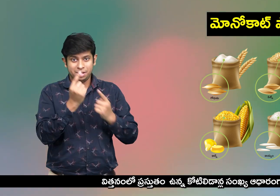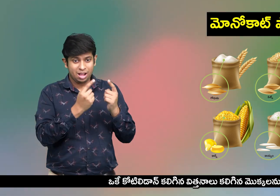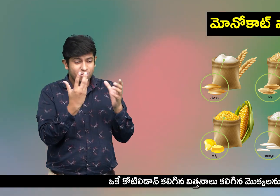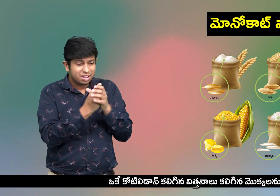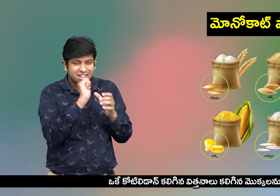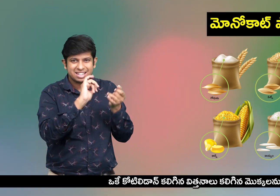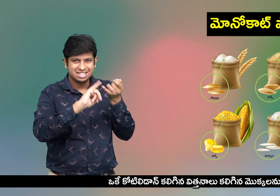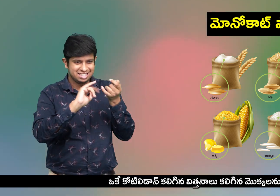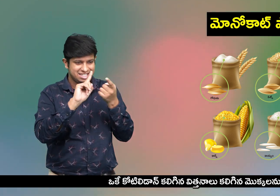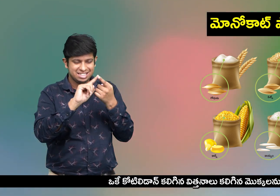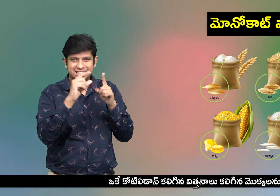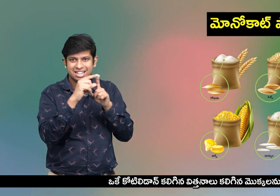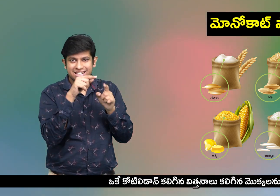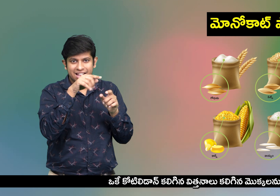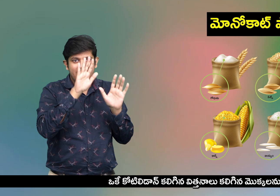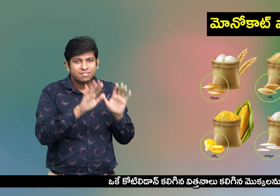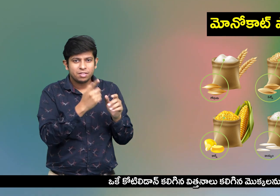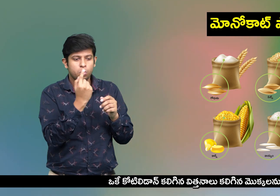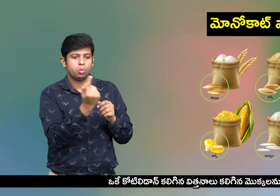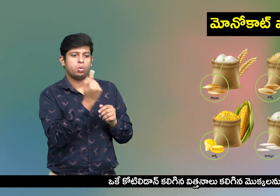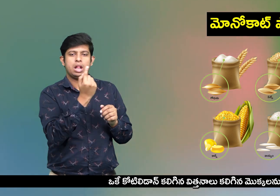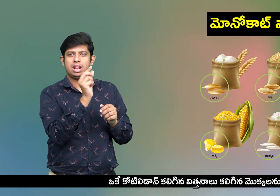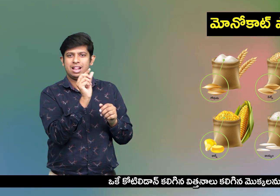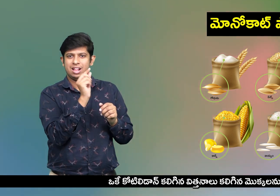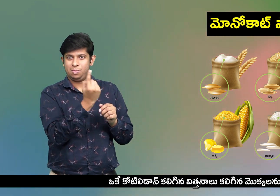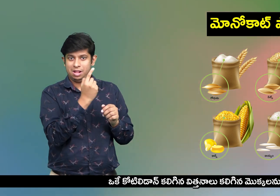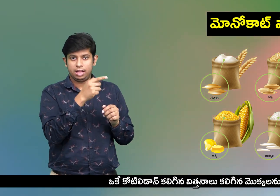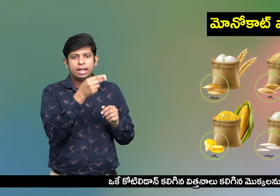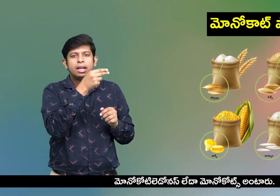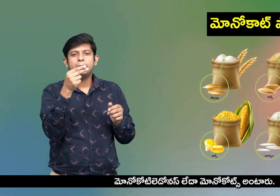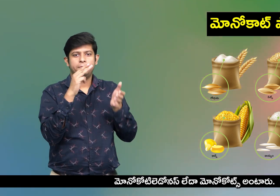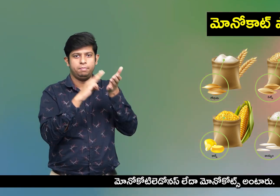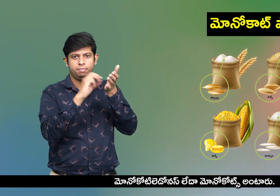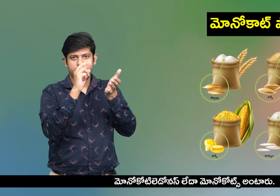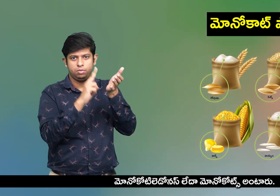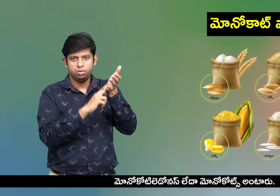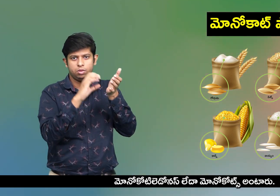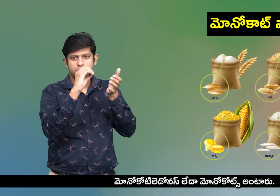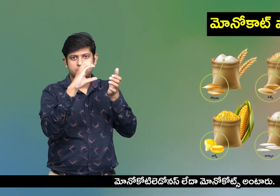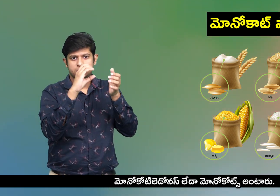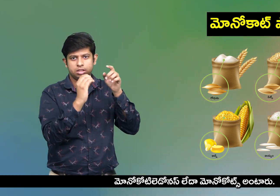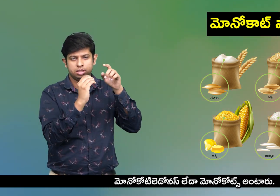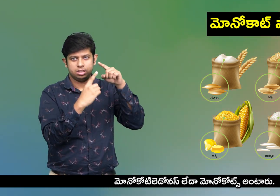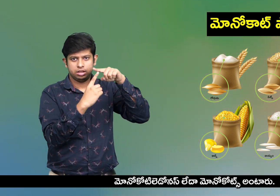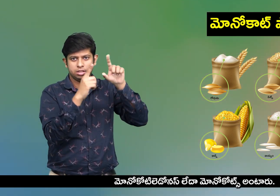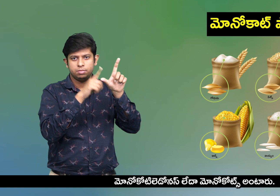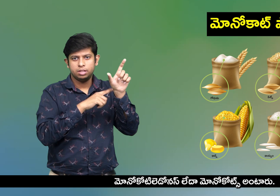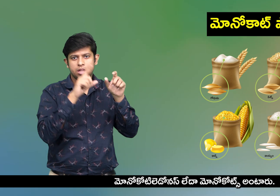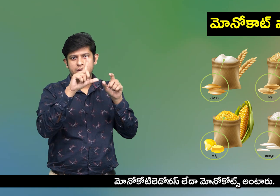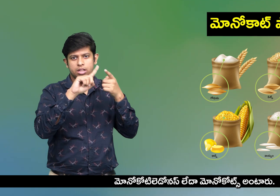ఒకే కోటిలిడాన్ కలిగి ఉన్న విత్తనాలు కలిగిన మొక్కలను మోనోకోటిలిడానస్ లేదా మోనోకోట్స్ అంటారు.